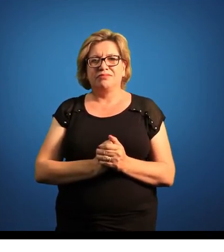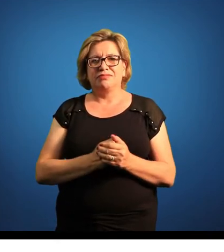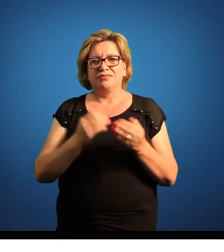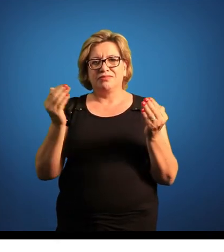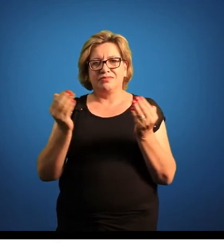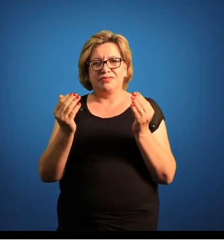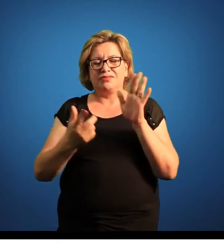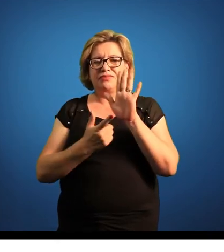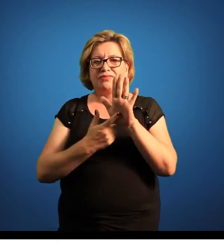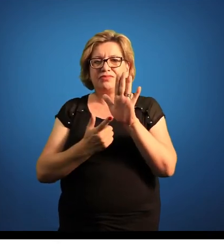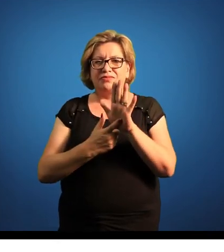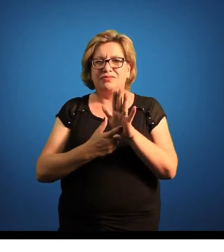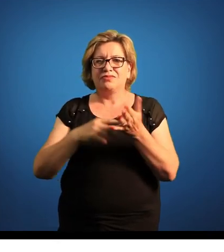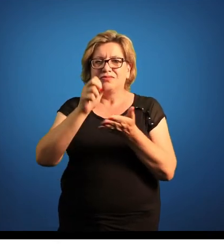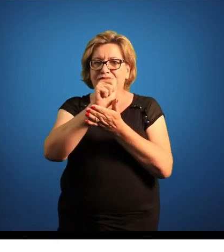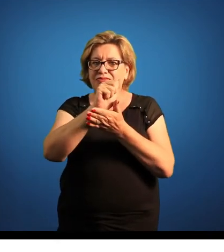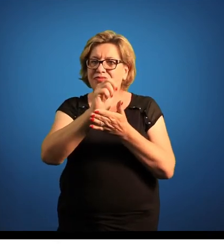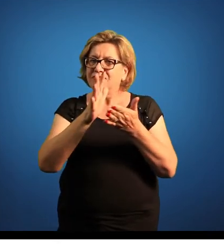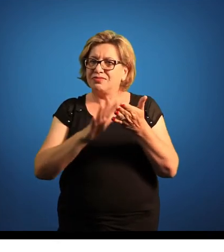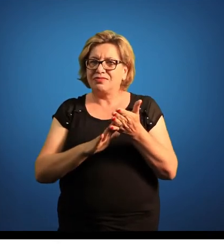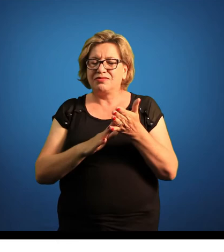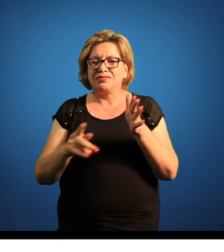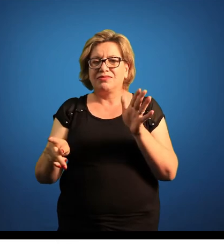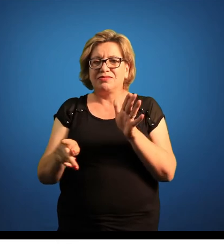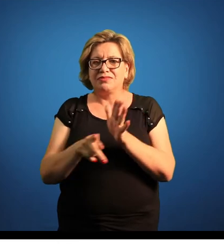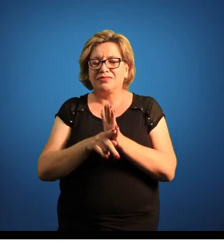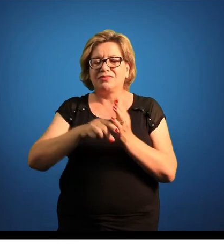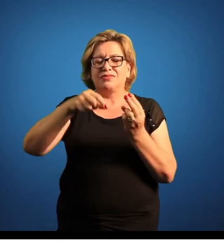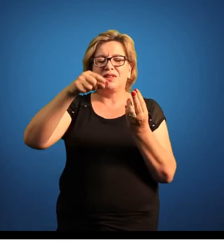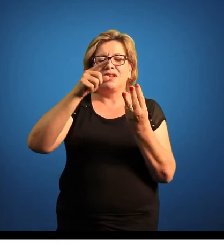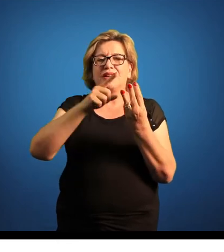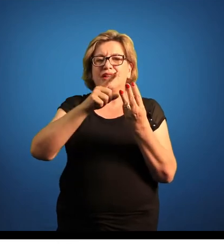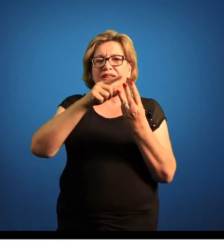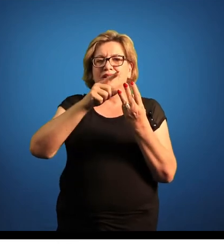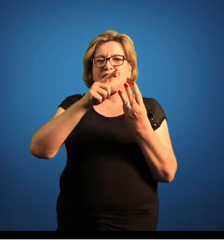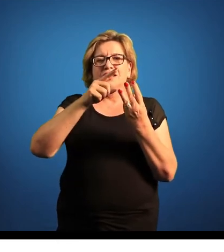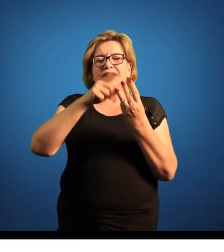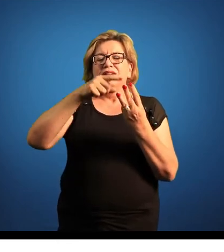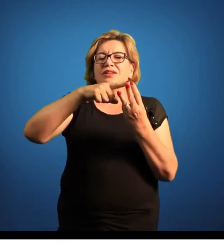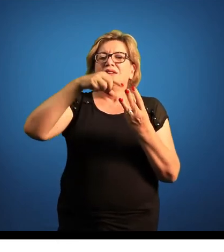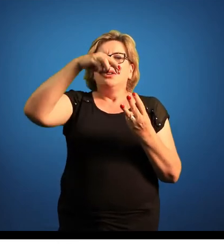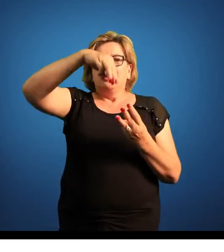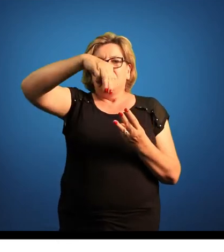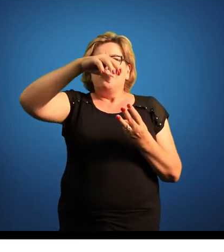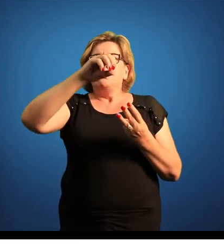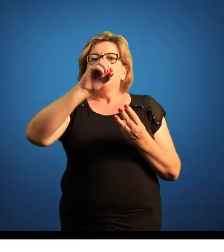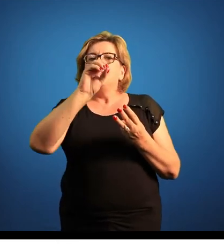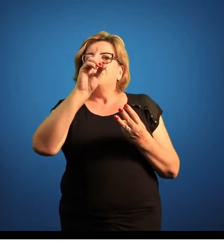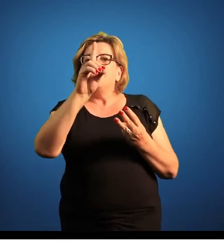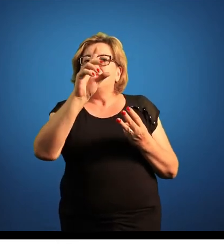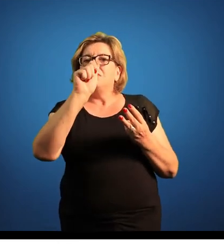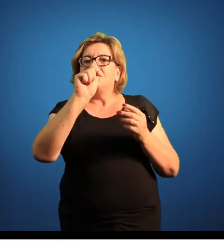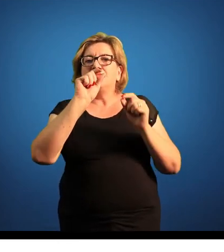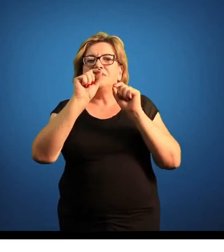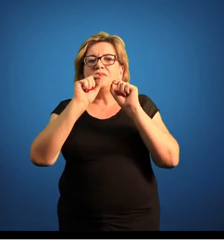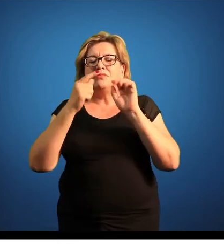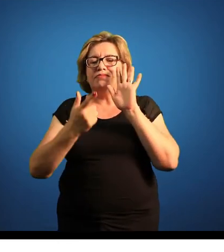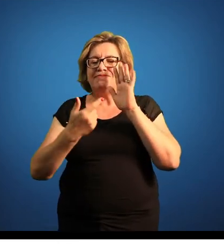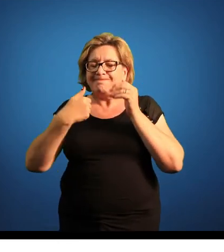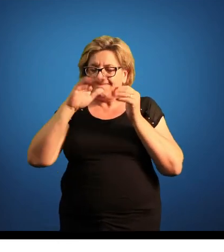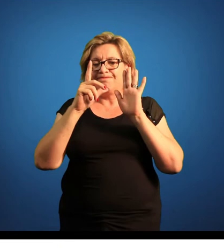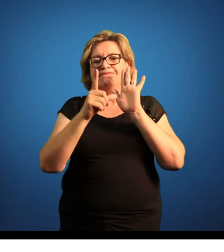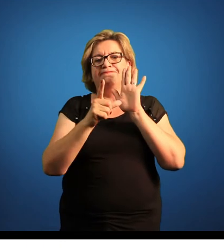Então agora a gente vai resolver alguns exercícios referente à moda. Lembrando que moda é aquele elemento que mais aparece no